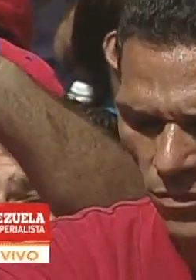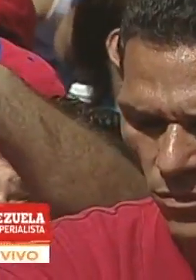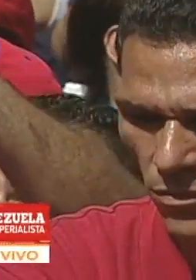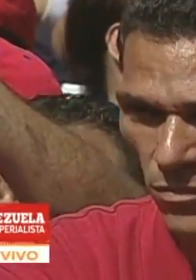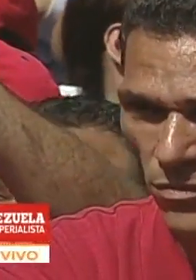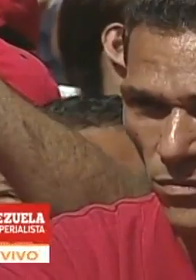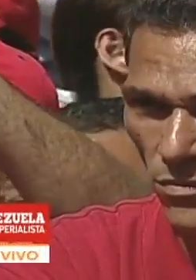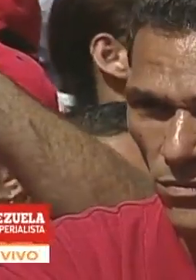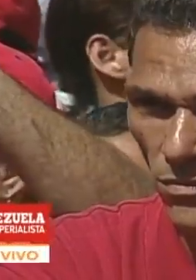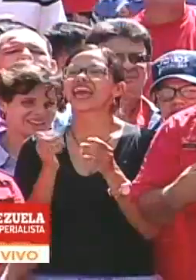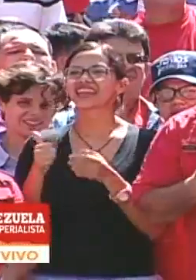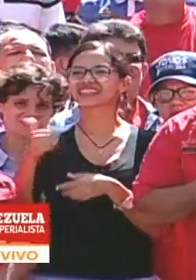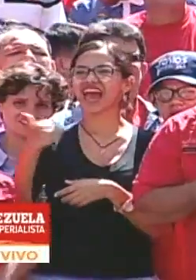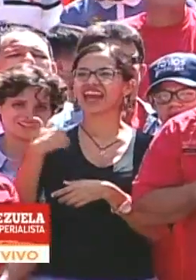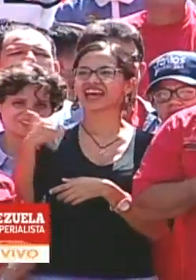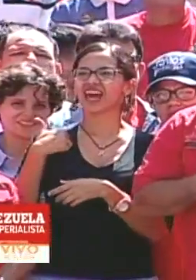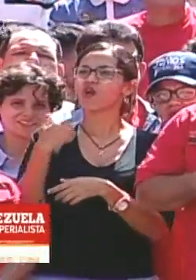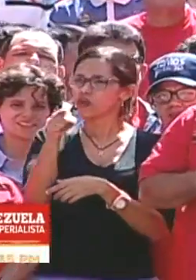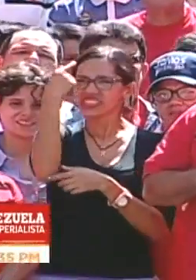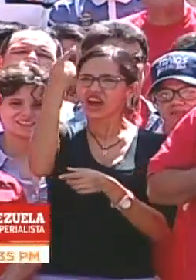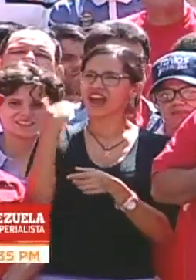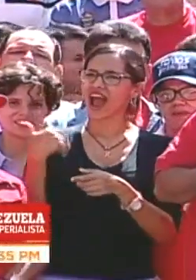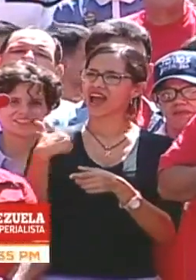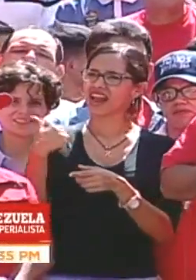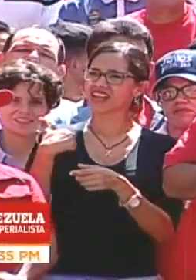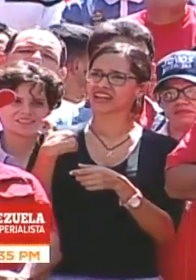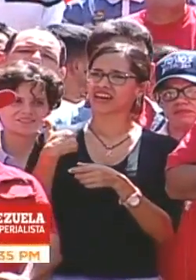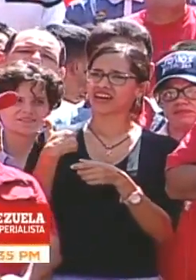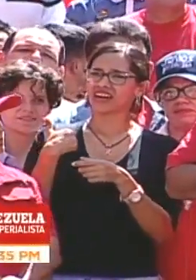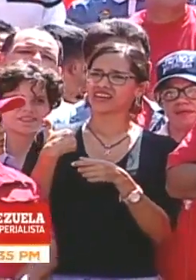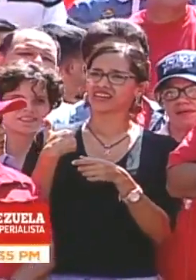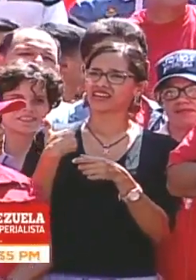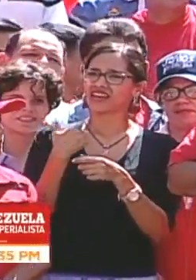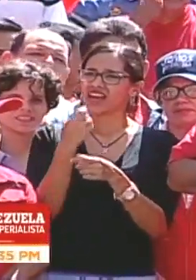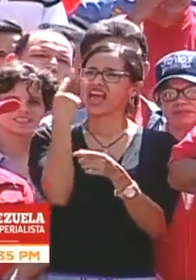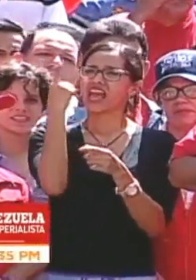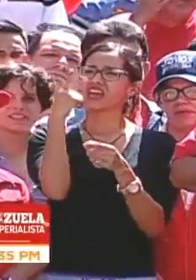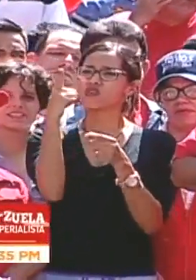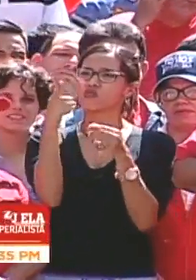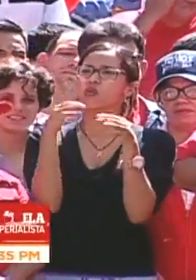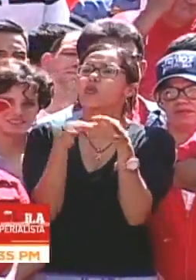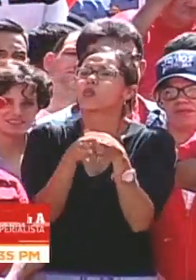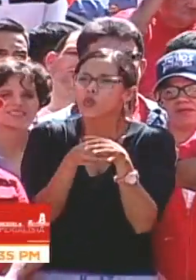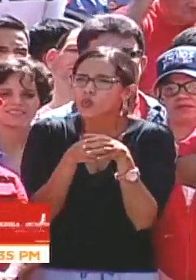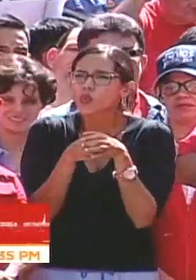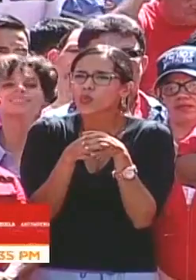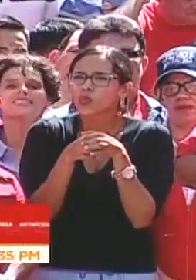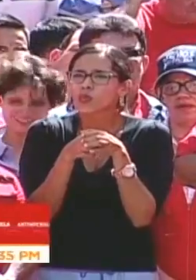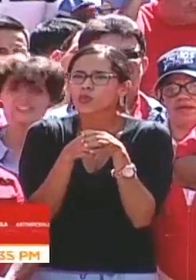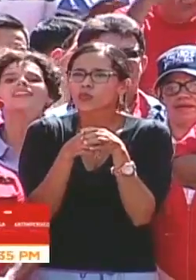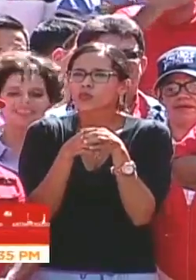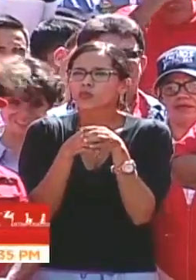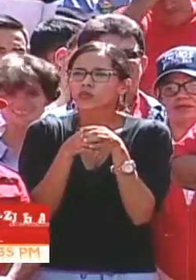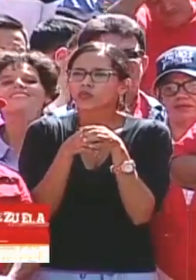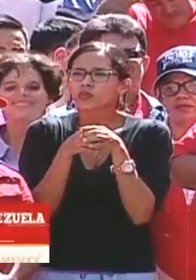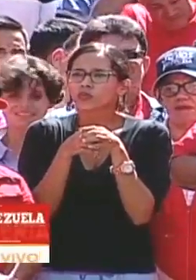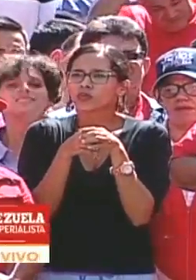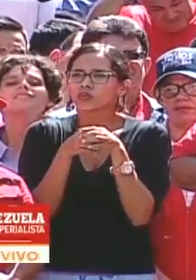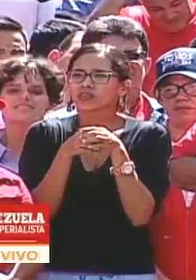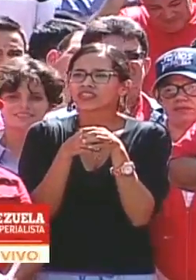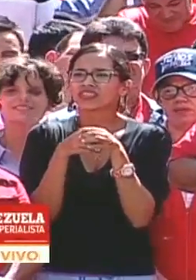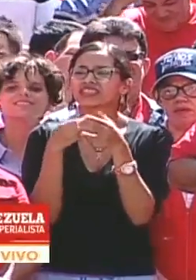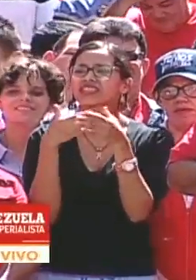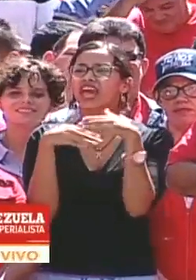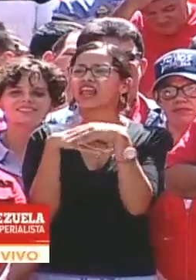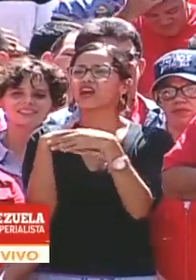¿Por qué en Canadá? Ustedes sabían que Canadá es una colonia de los